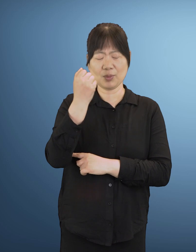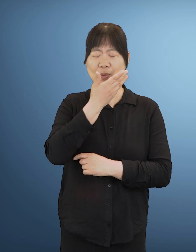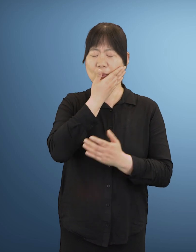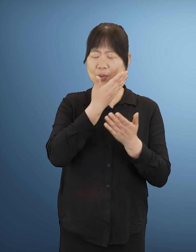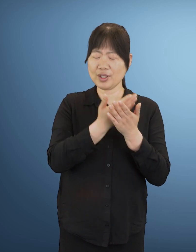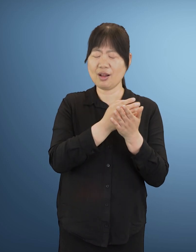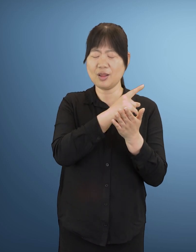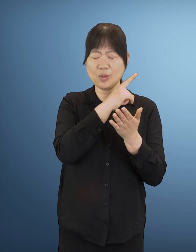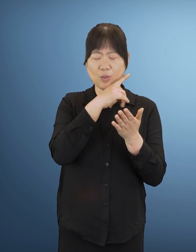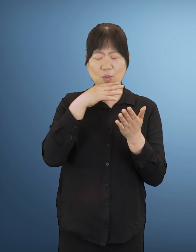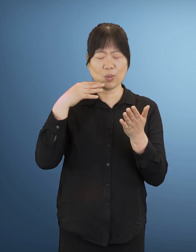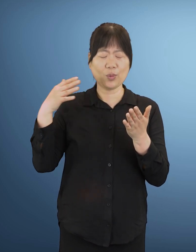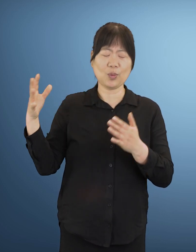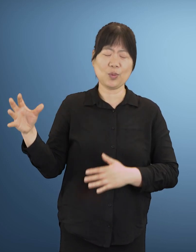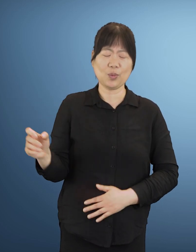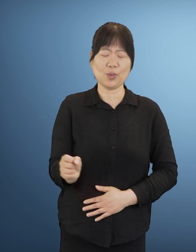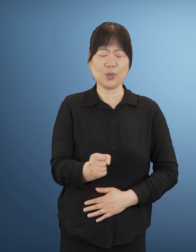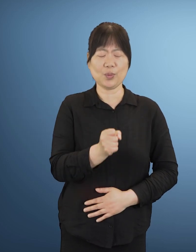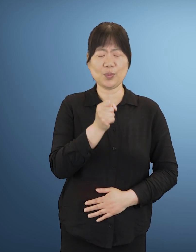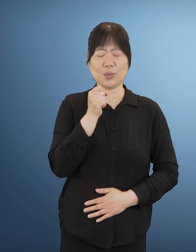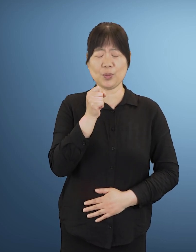예수님의 보혈로